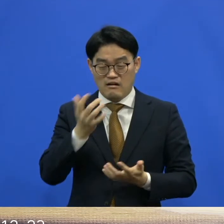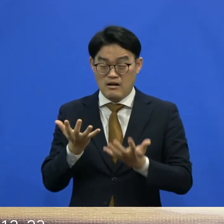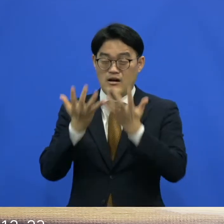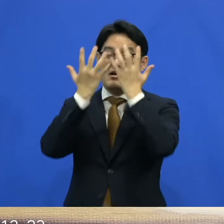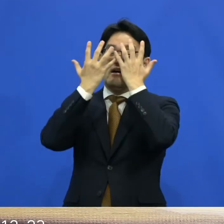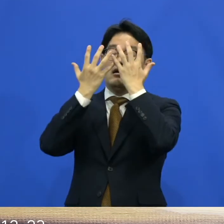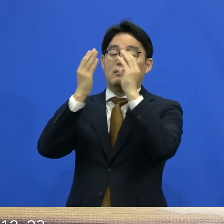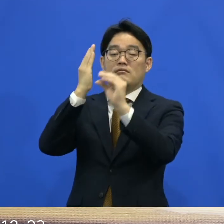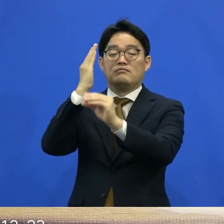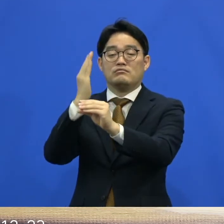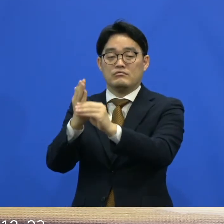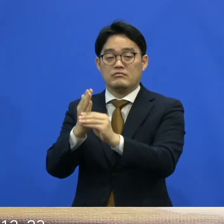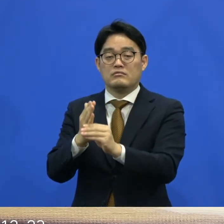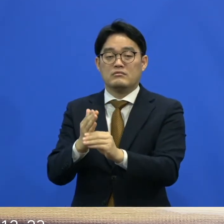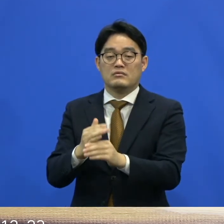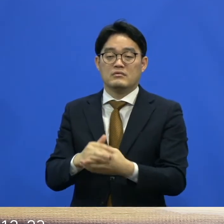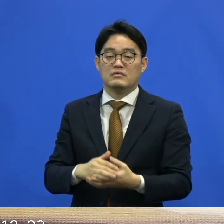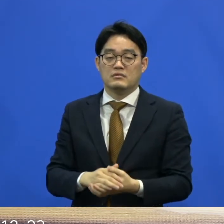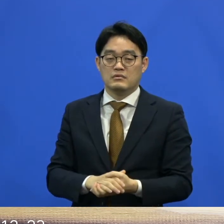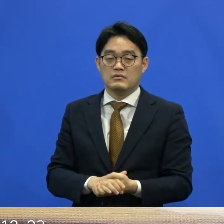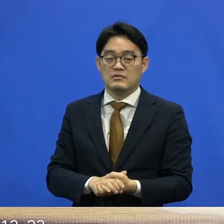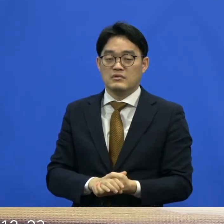철저히 수동태라는 거예요.